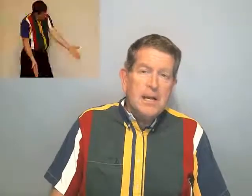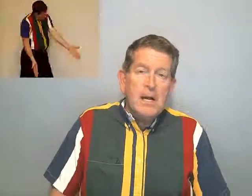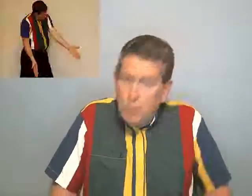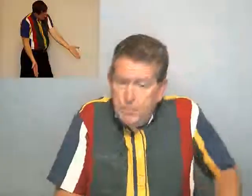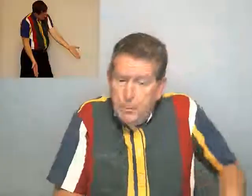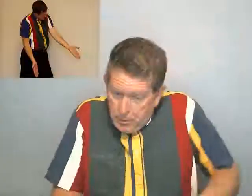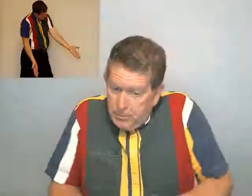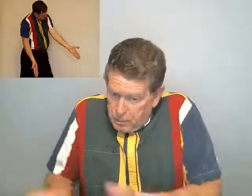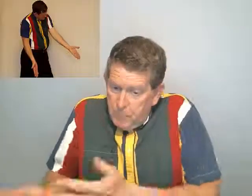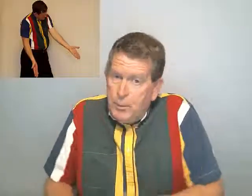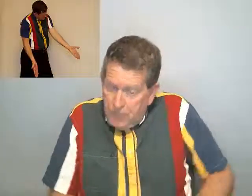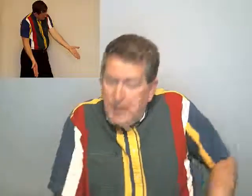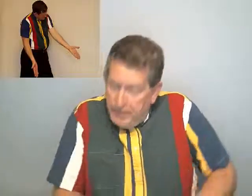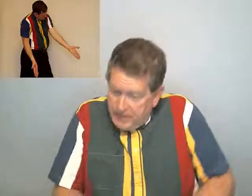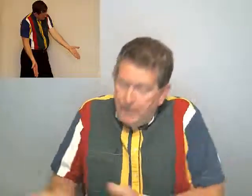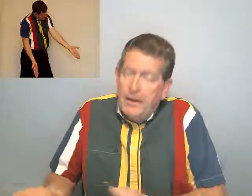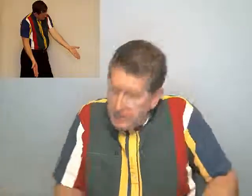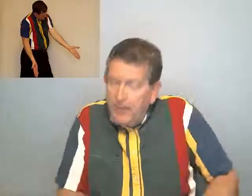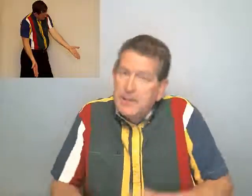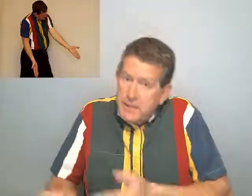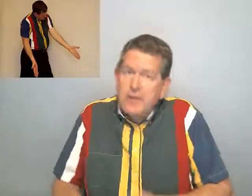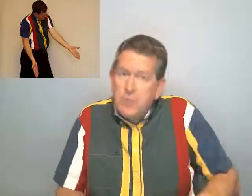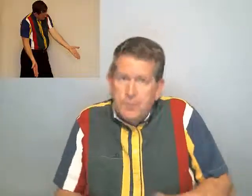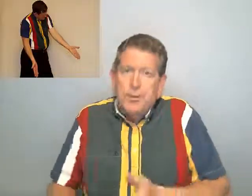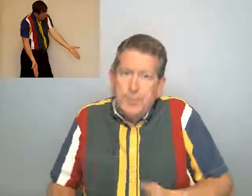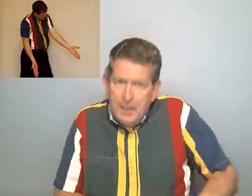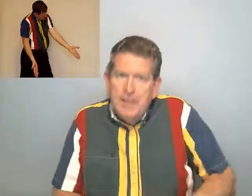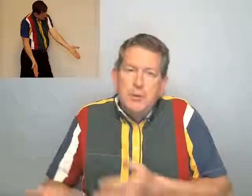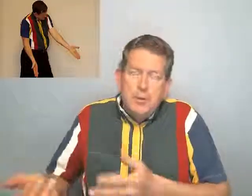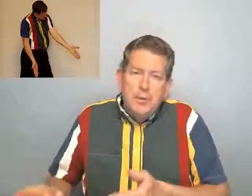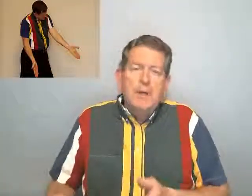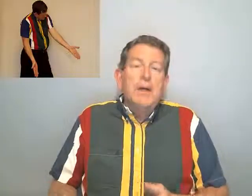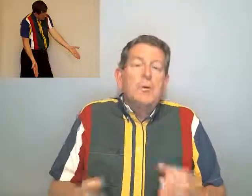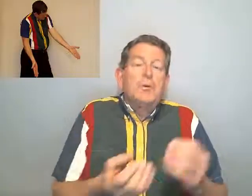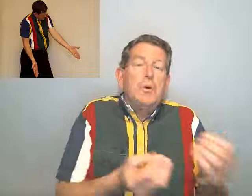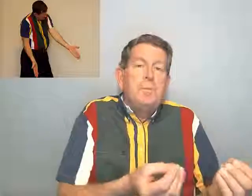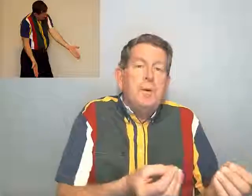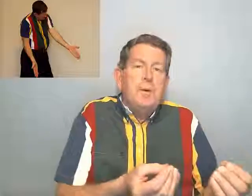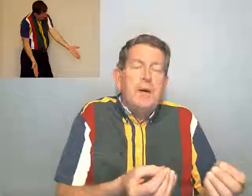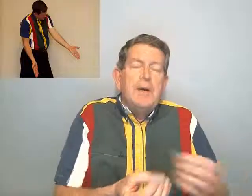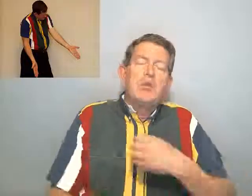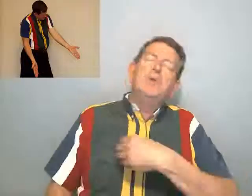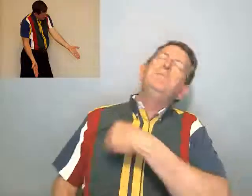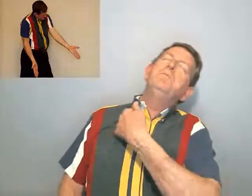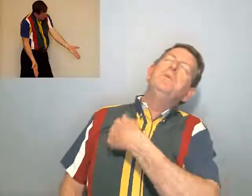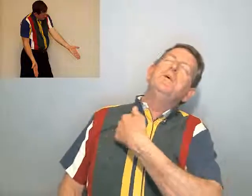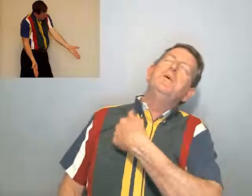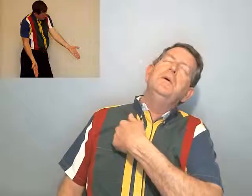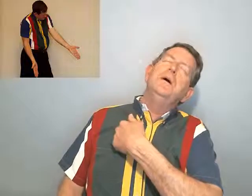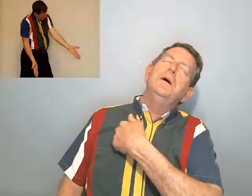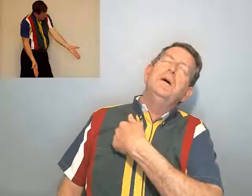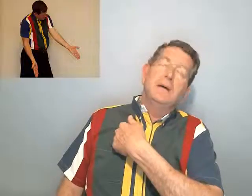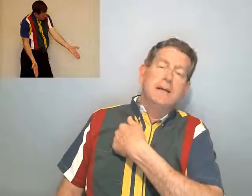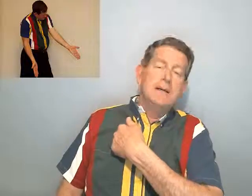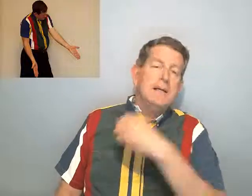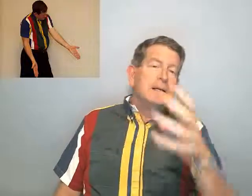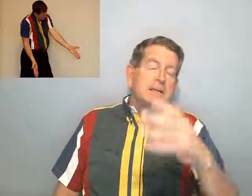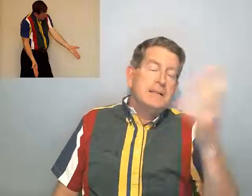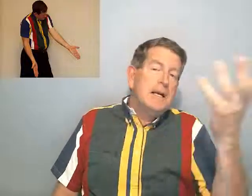tu peux, allez, ça va, tu peux. Donc, tu peux et je peux. Hein, c'est le